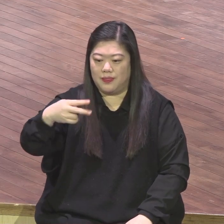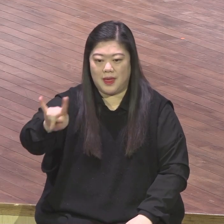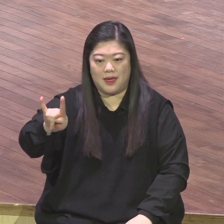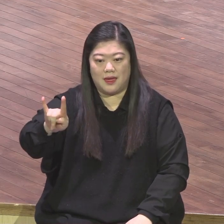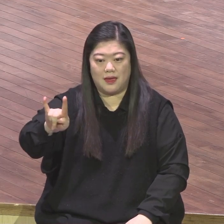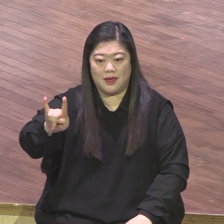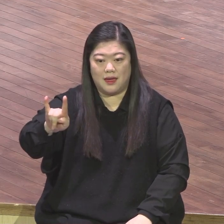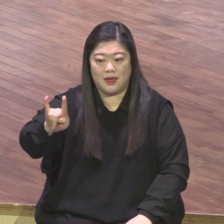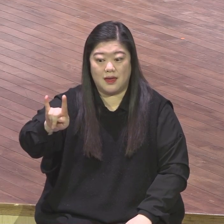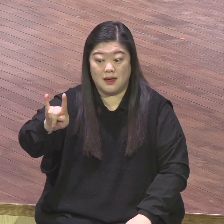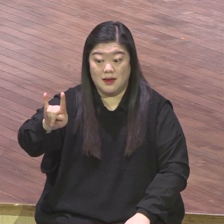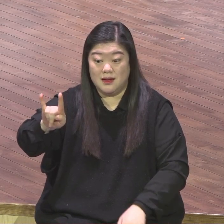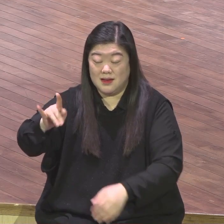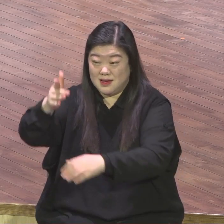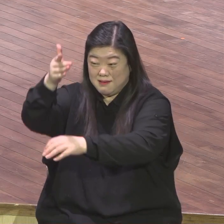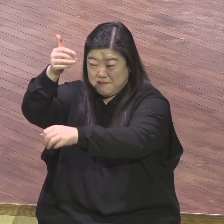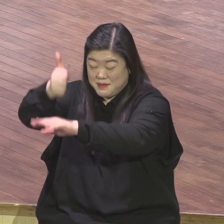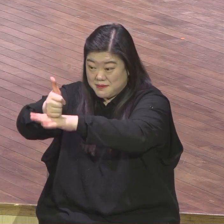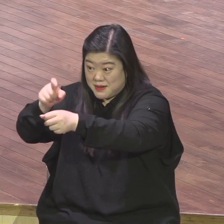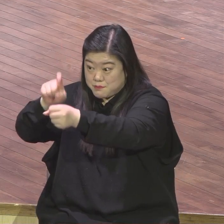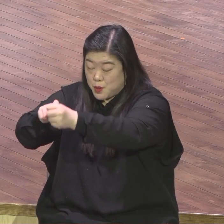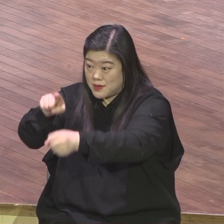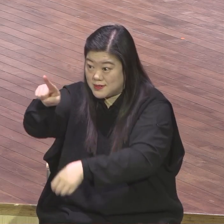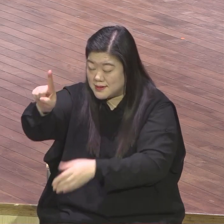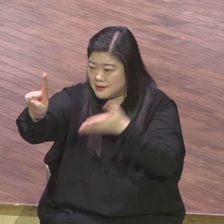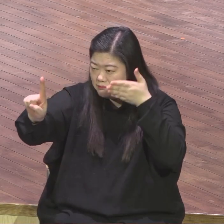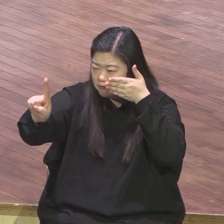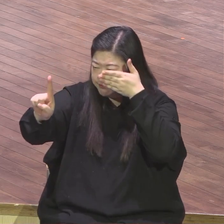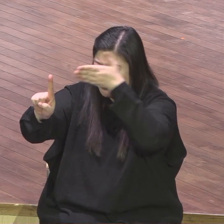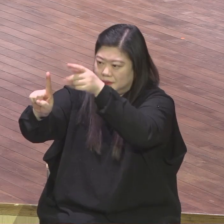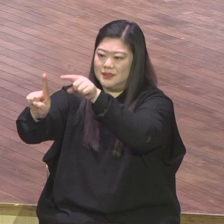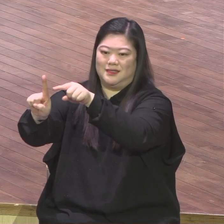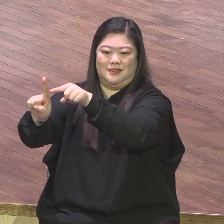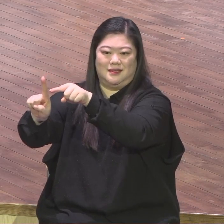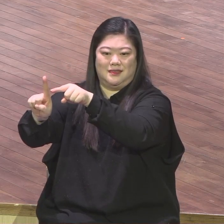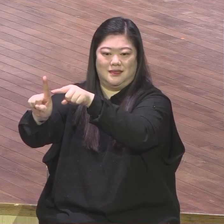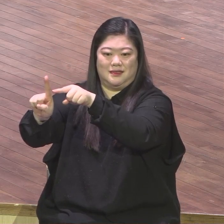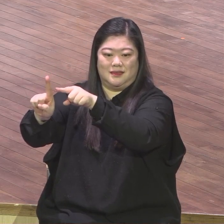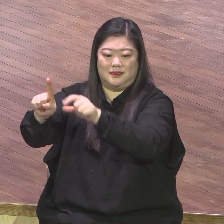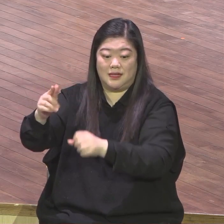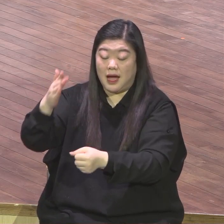표대이신 그리스도를 온전히 알아가는 것. 하나님이 위에서